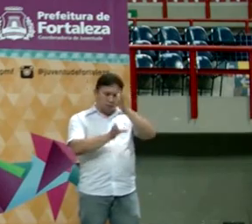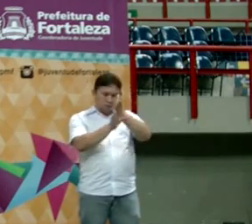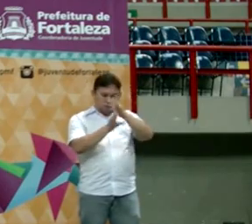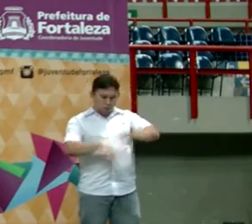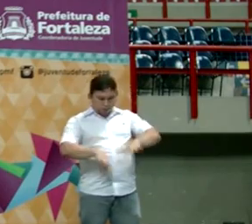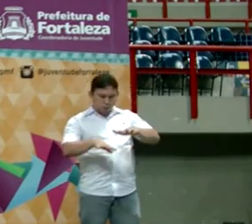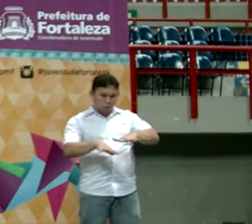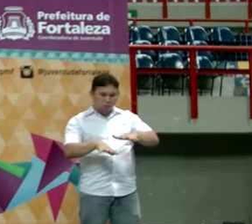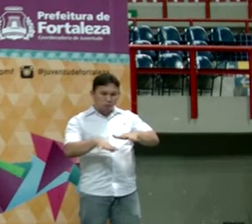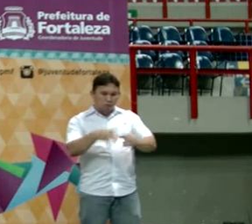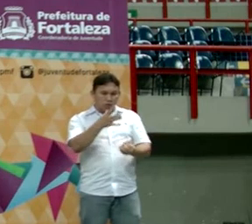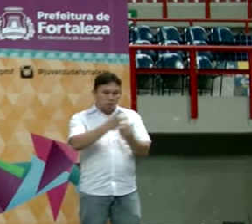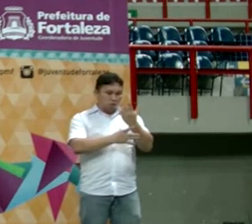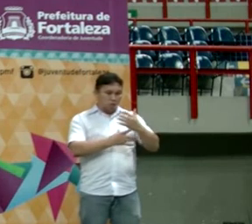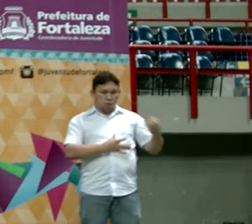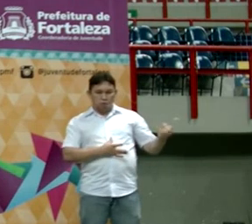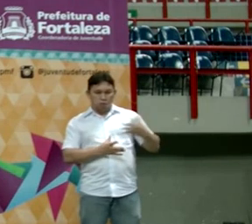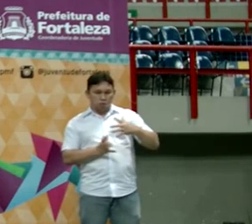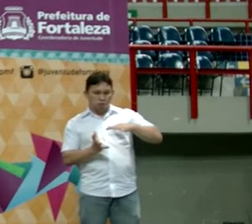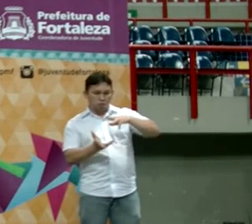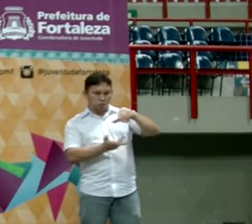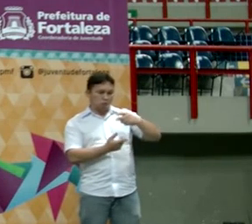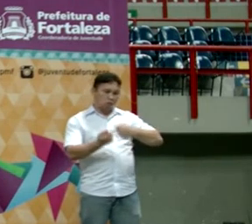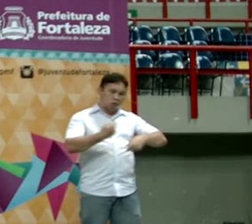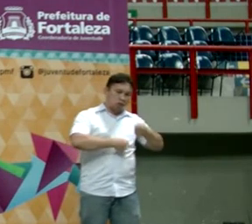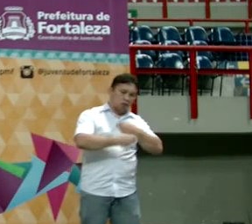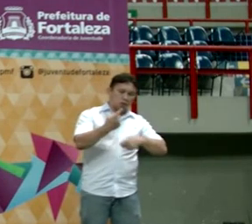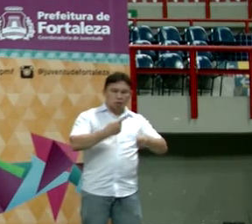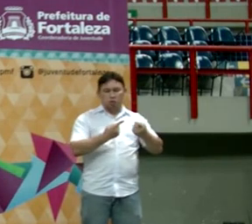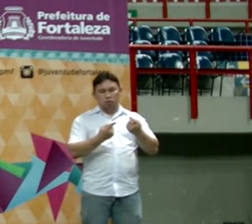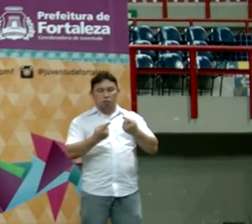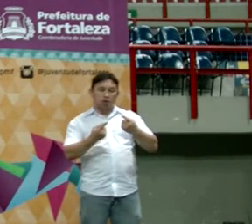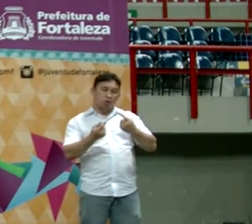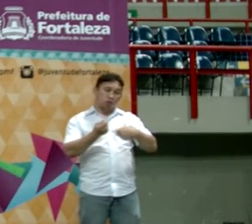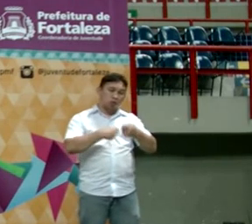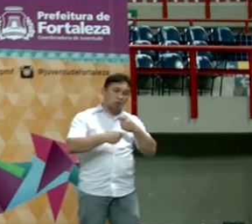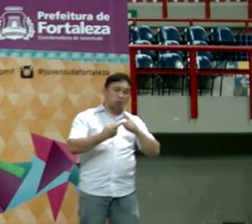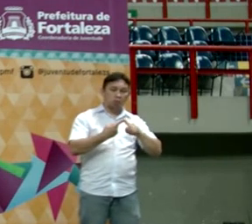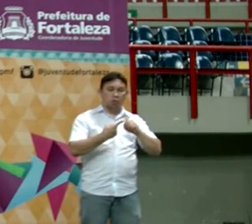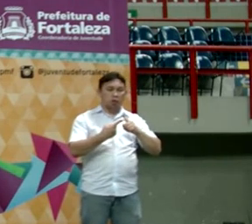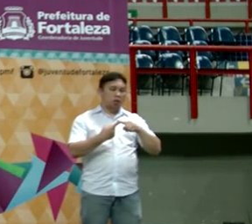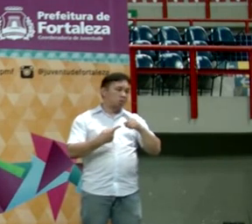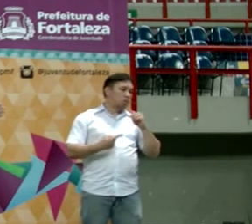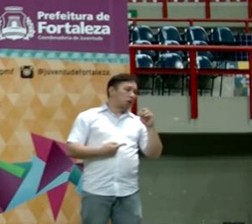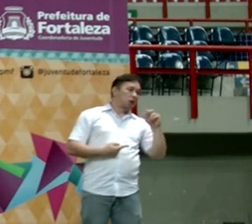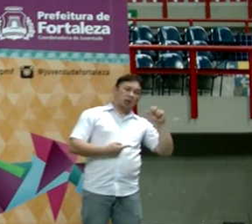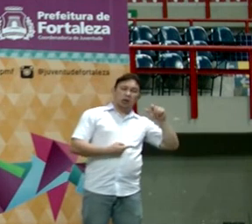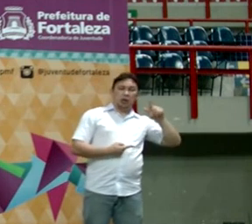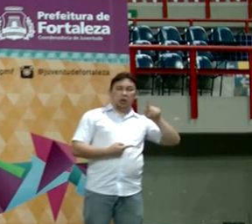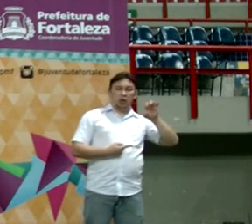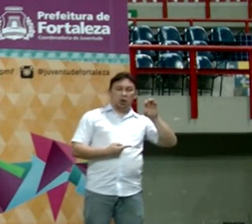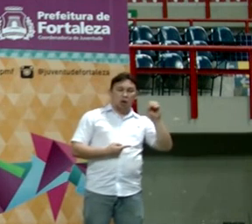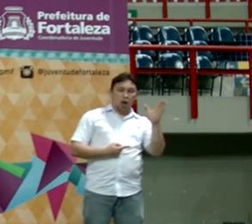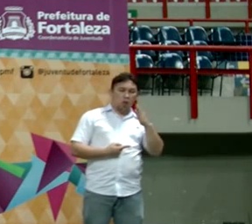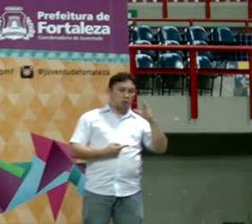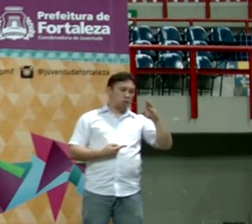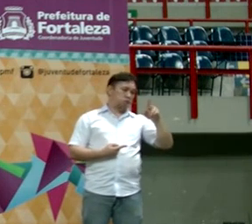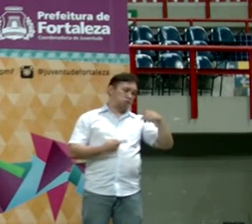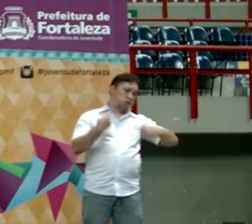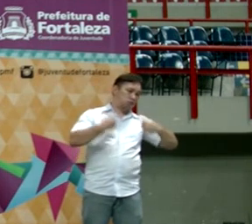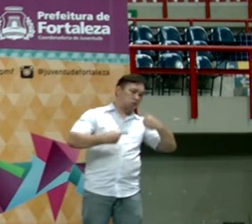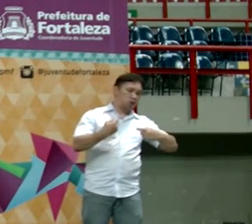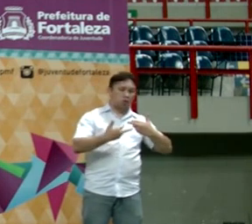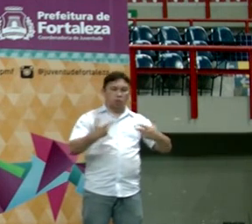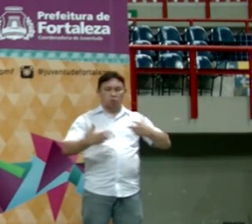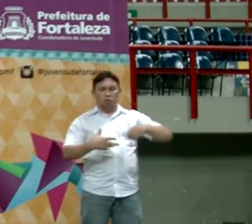se instaurou um novo mundo baseado em relações econômicas e geopolíticas, que não trazia mais a marca da divisão leste-oeste, nem